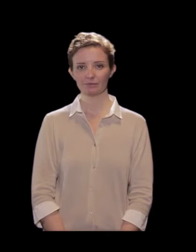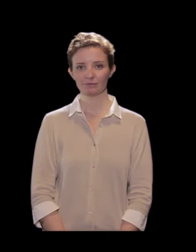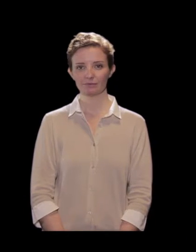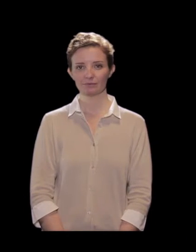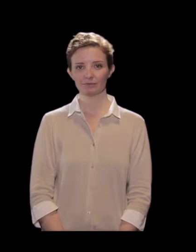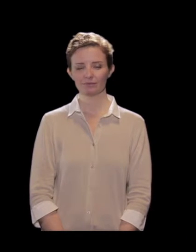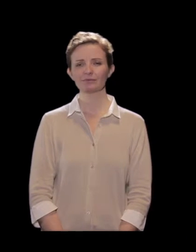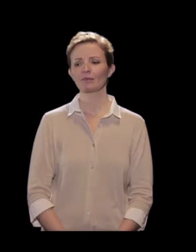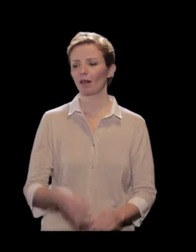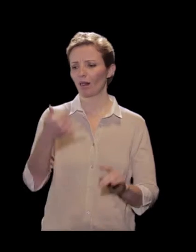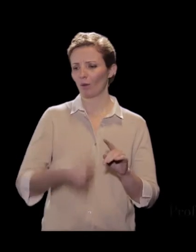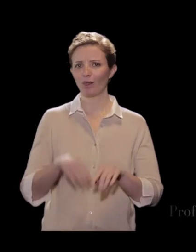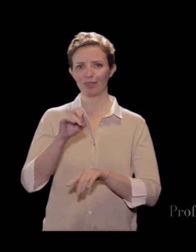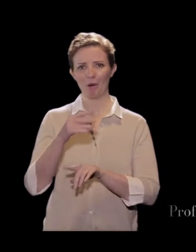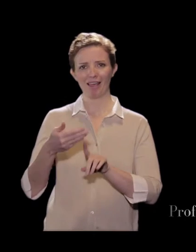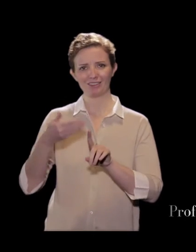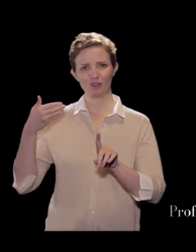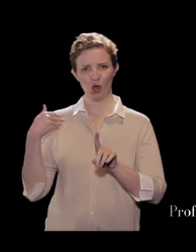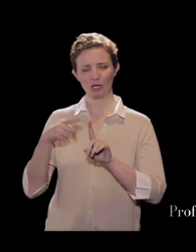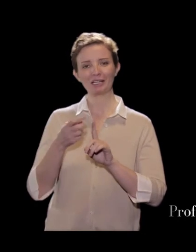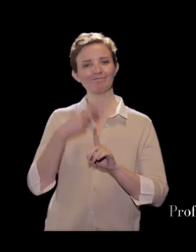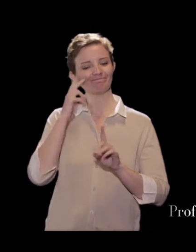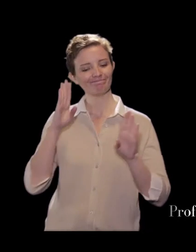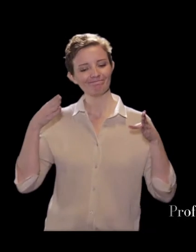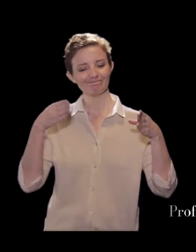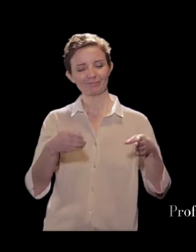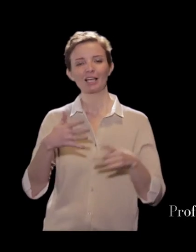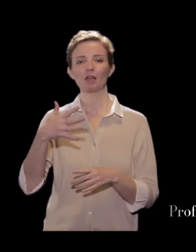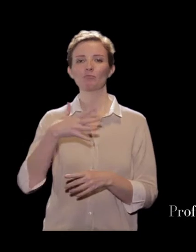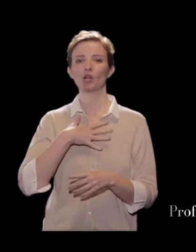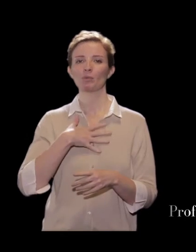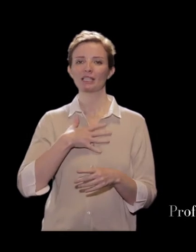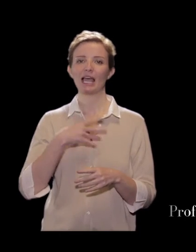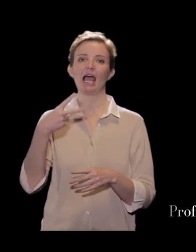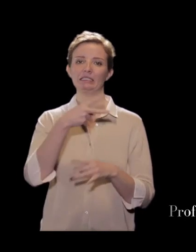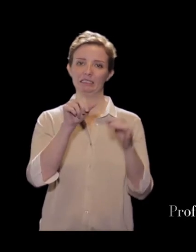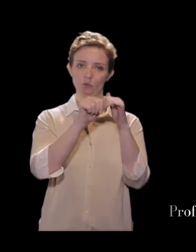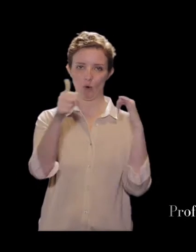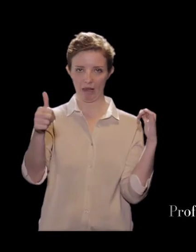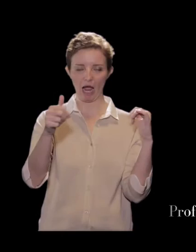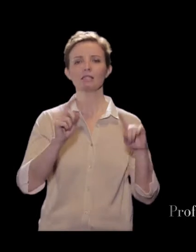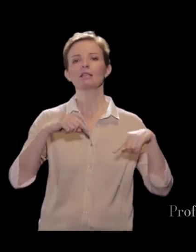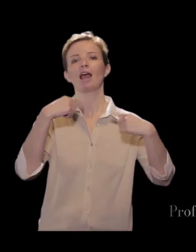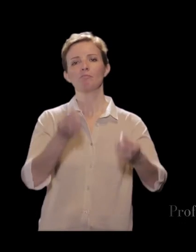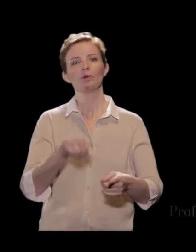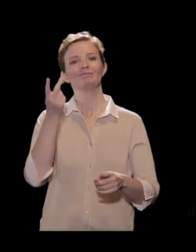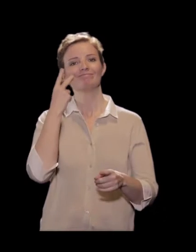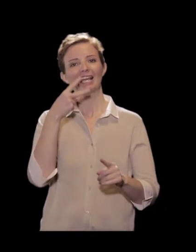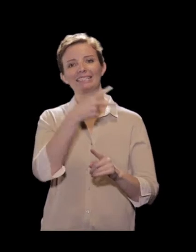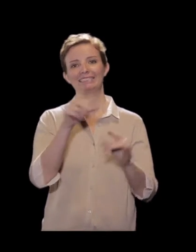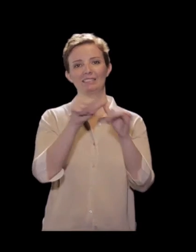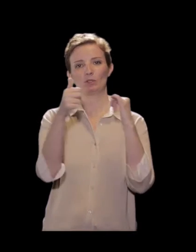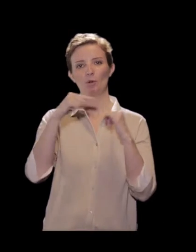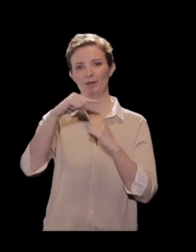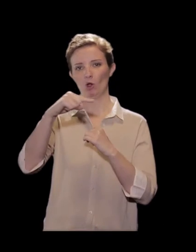nella lezione precedente abbiamo analizzato le proprietà delle disuguaglianze prima e poi le abbiamo applicate alle disequazioni di primo grado adesso in